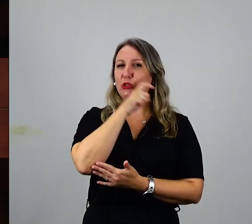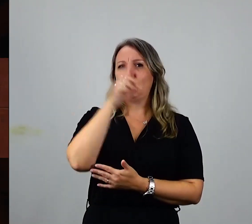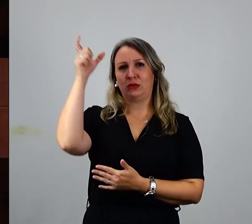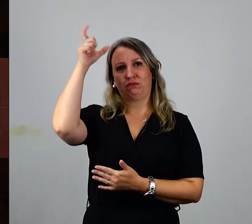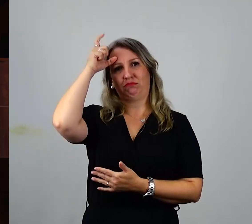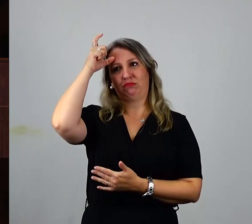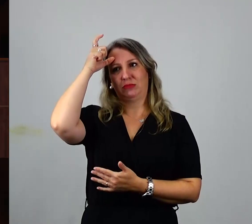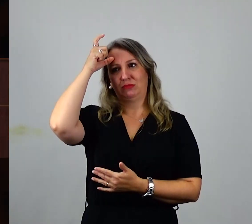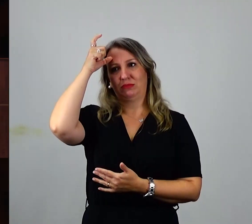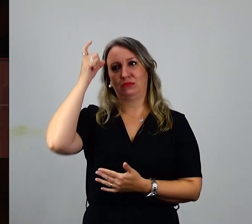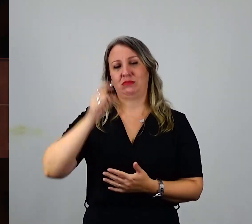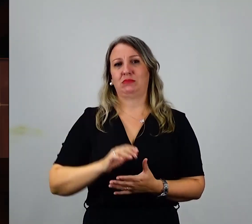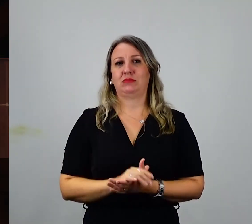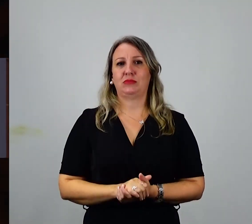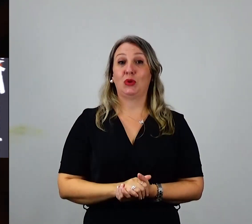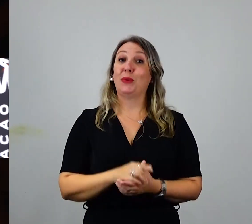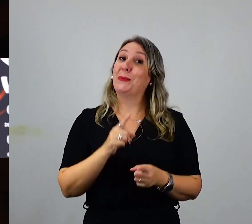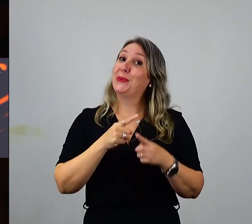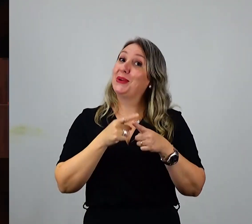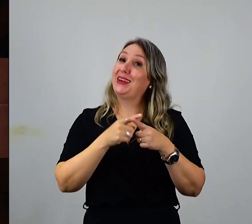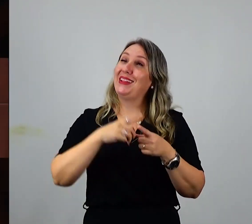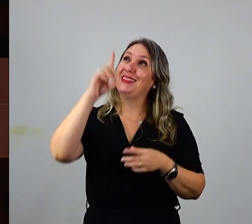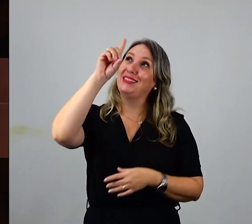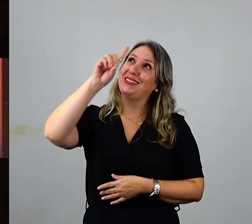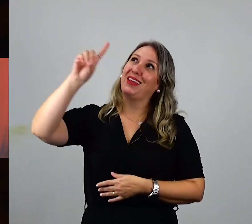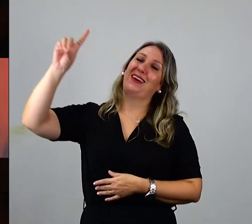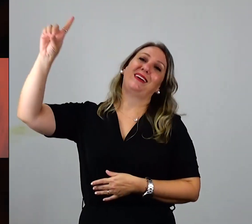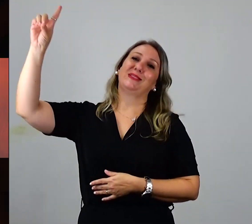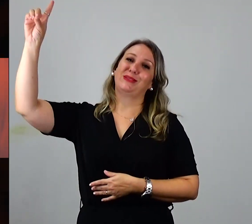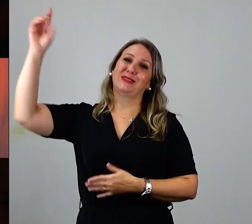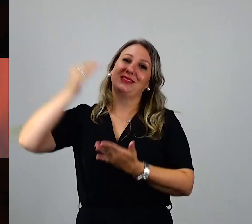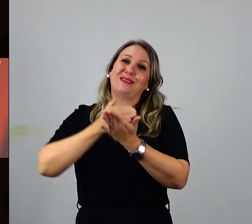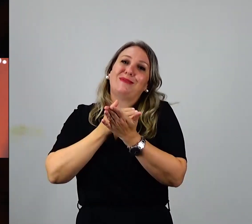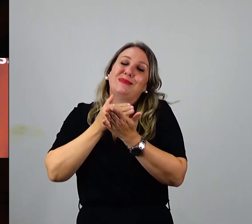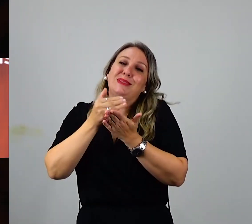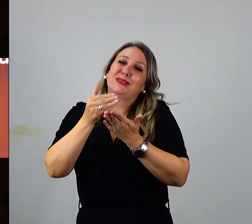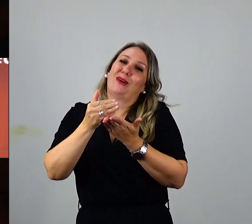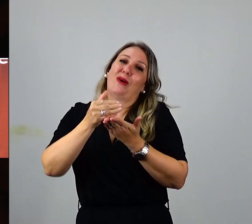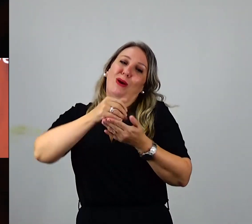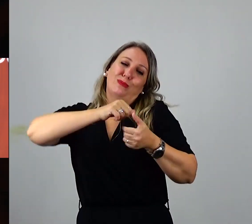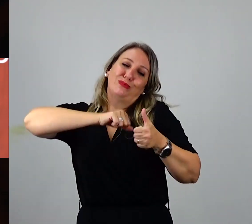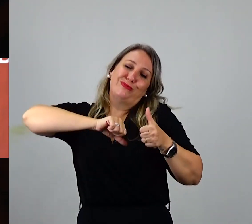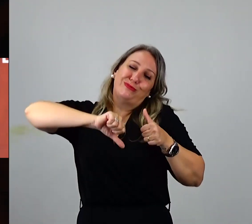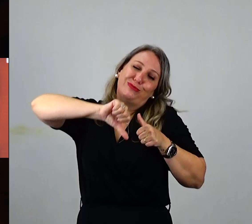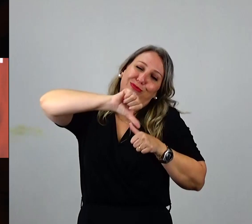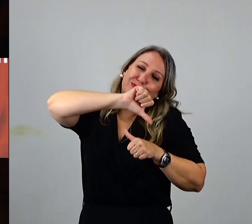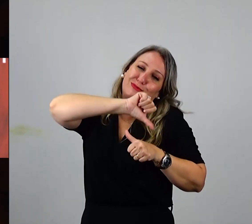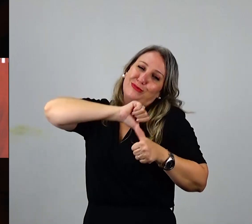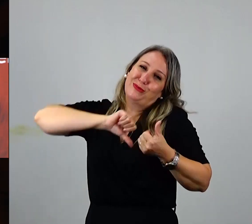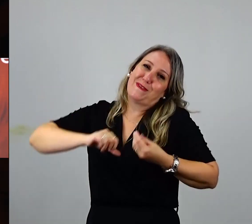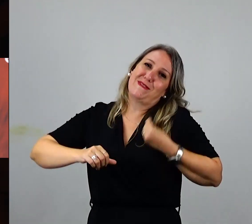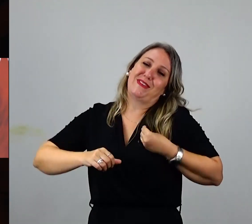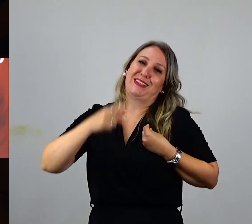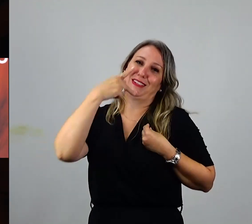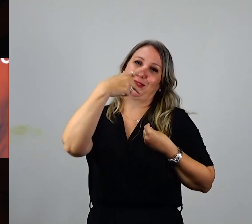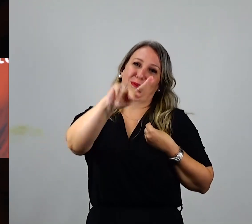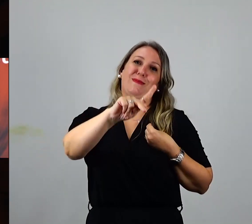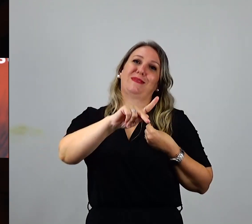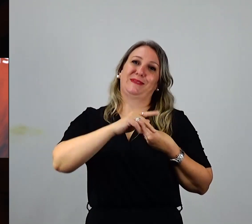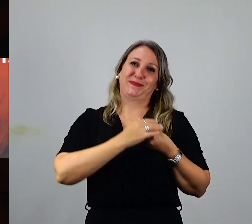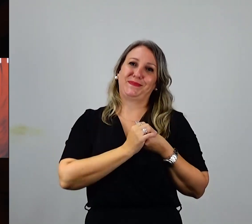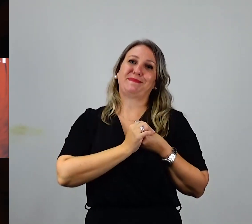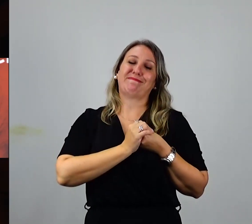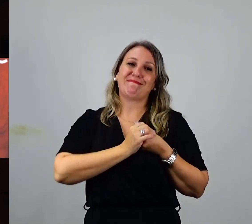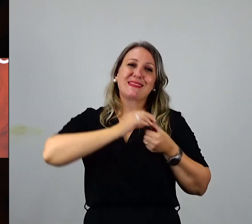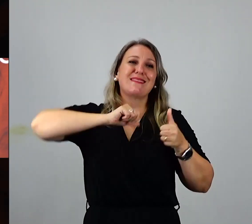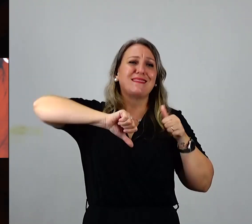Aquele que começou a boa obra vai completar até